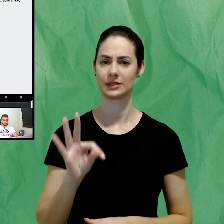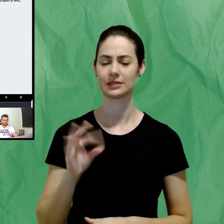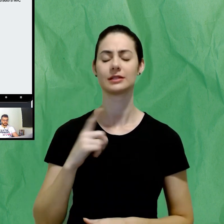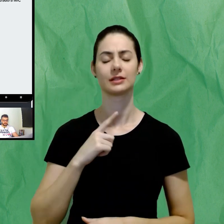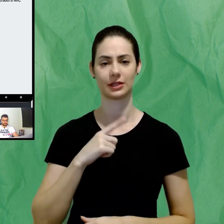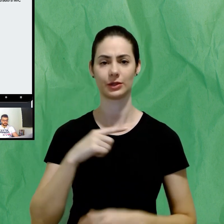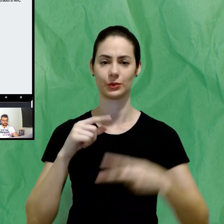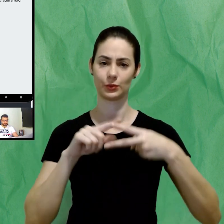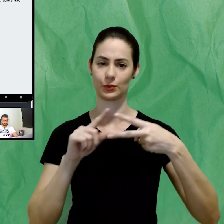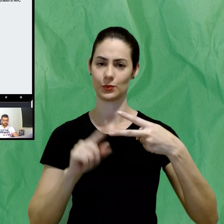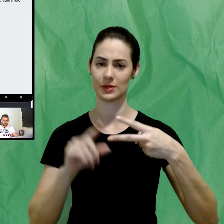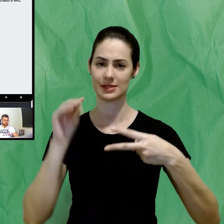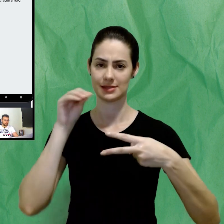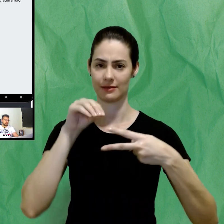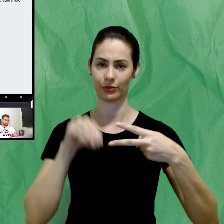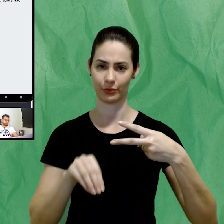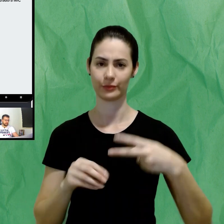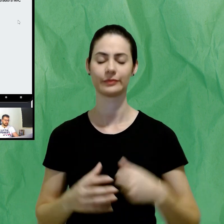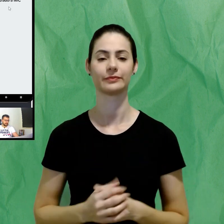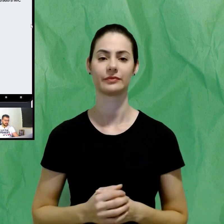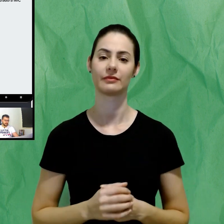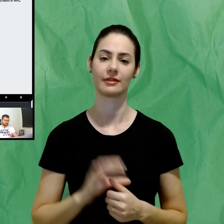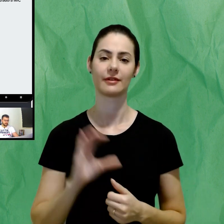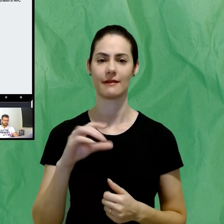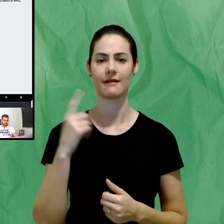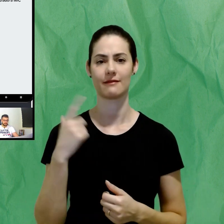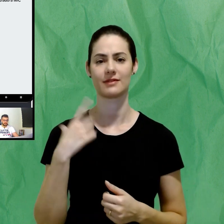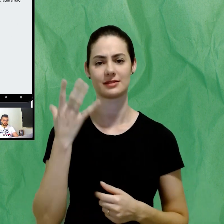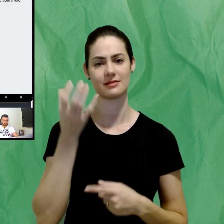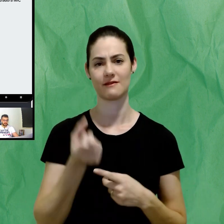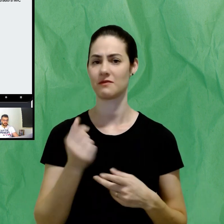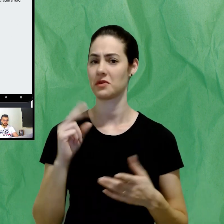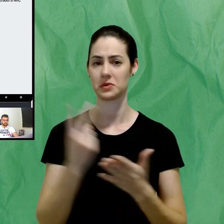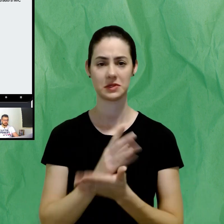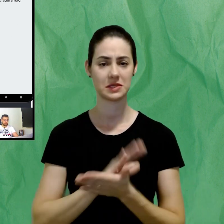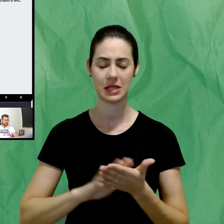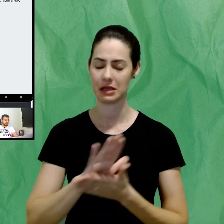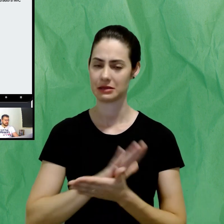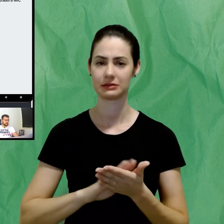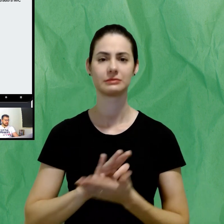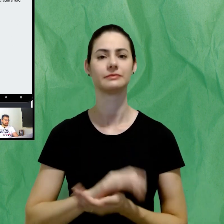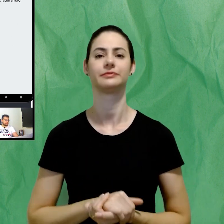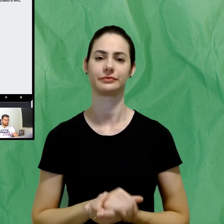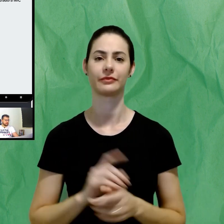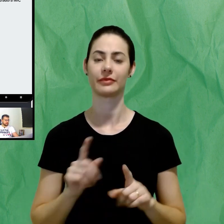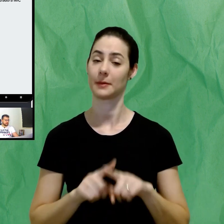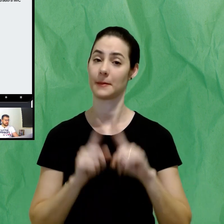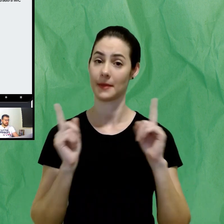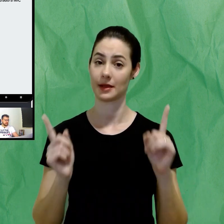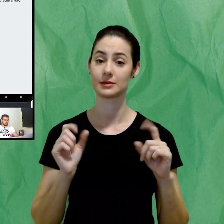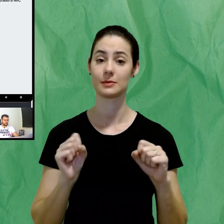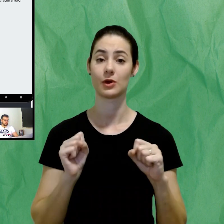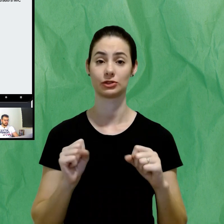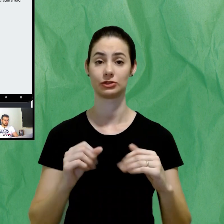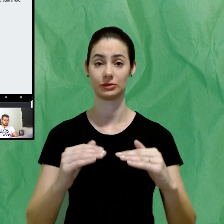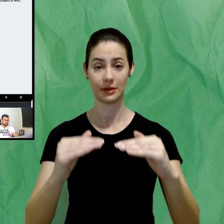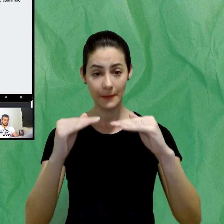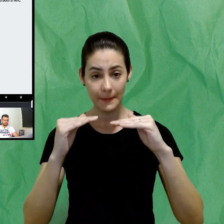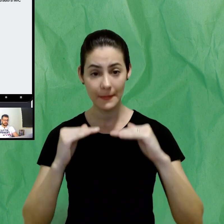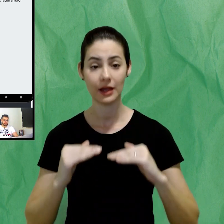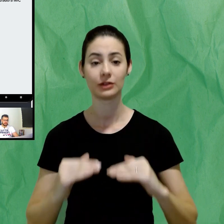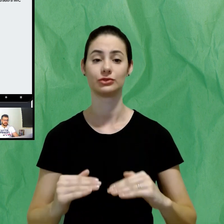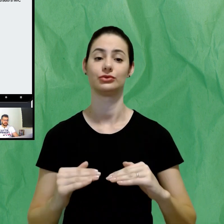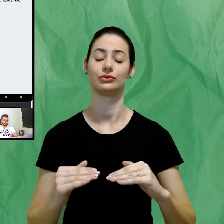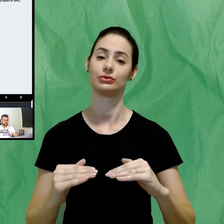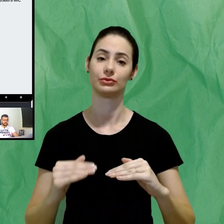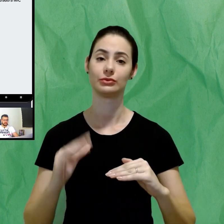dela. Obviamente, se eu salvar aqui, não vai acontecer nada. Mas a gente pode vir aqui embaixo já, e